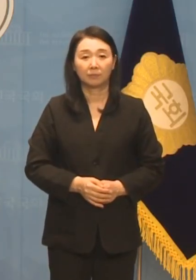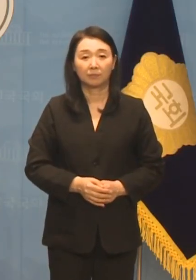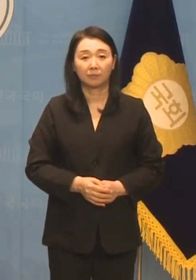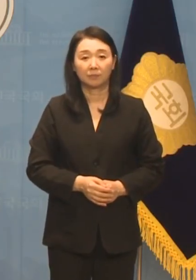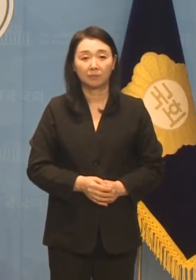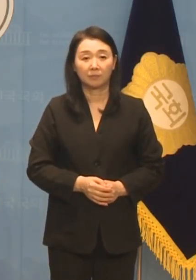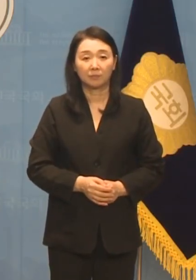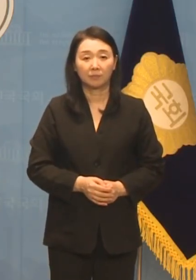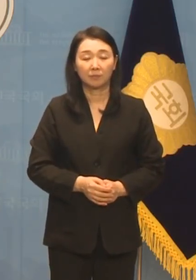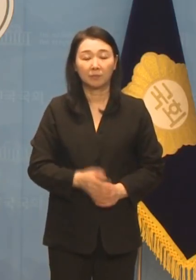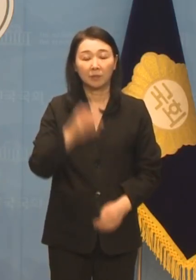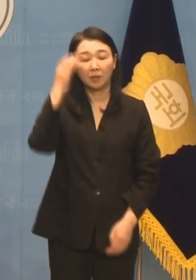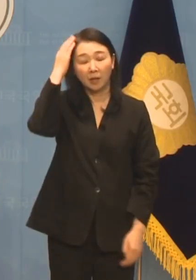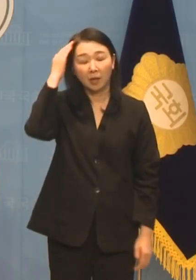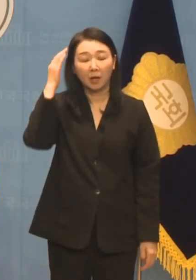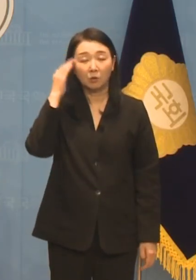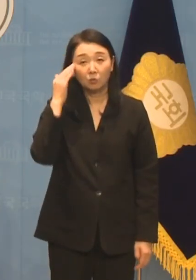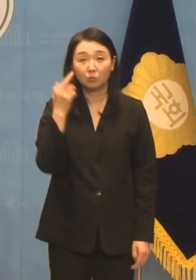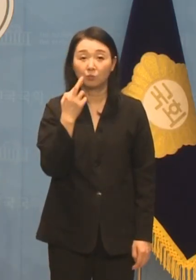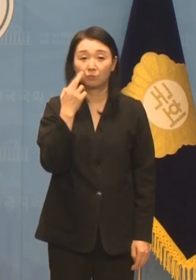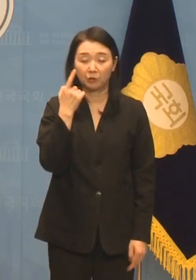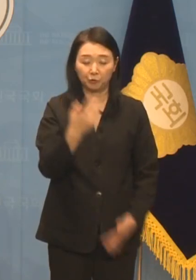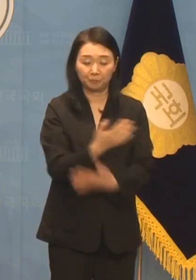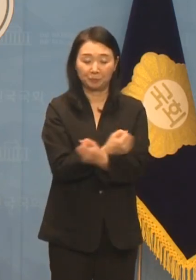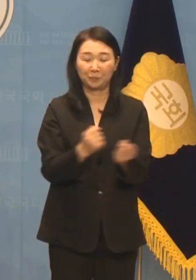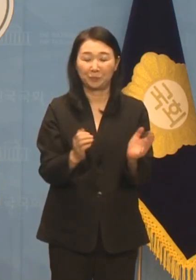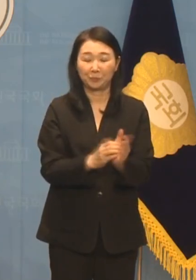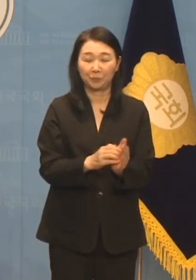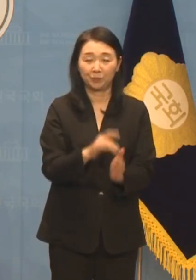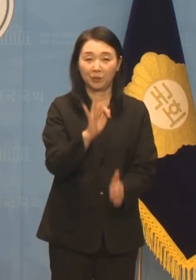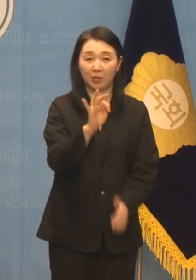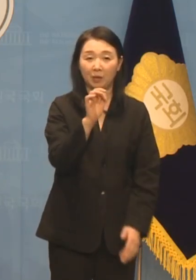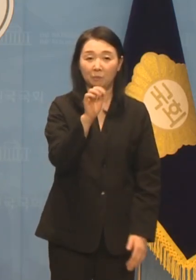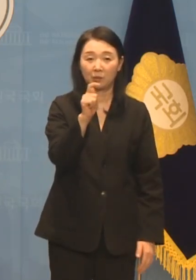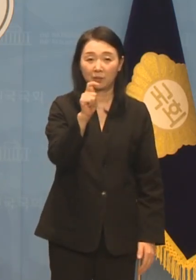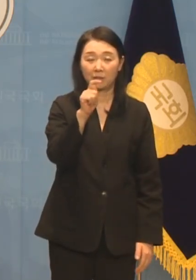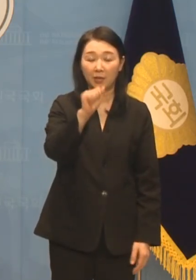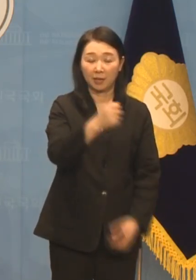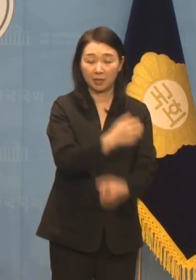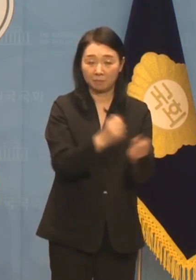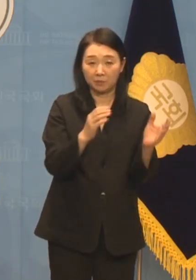한미 FTA 협상을 이뤄내고 주미대사를 역임하며